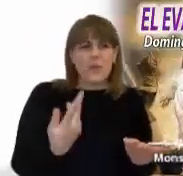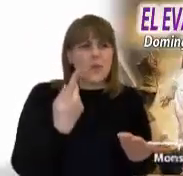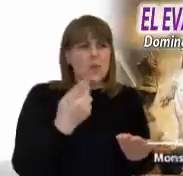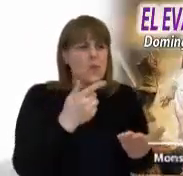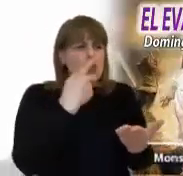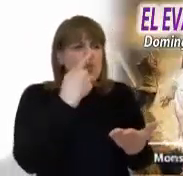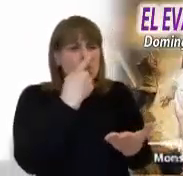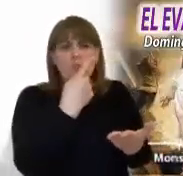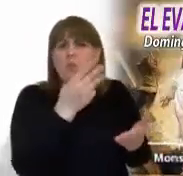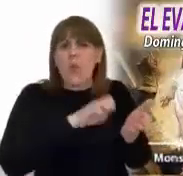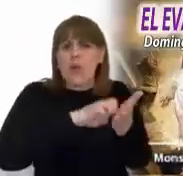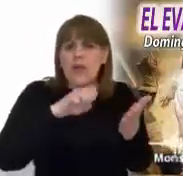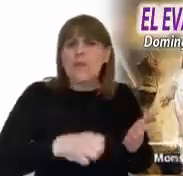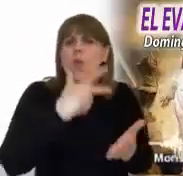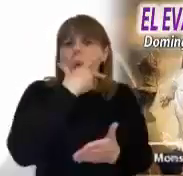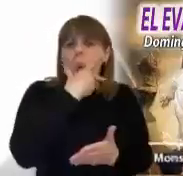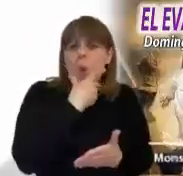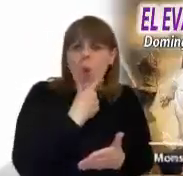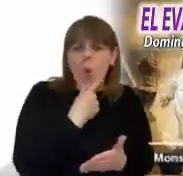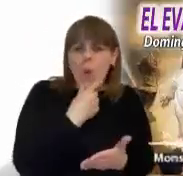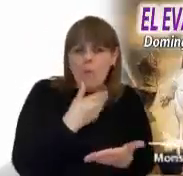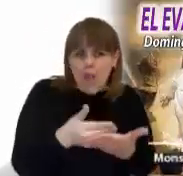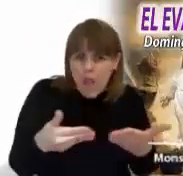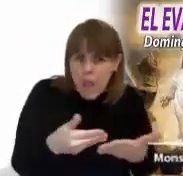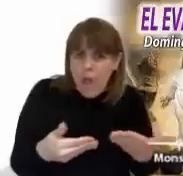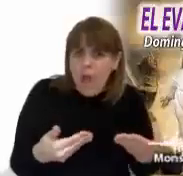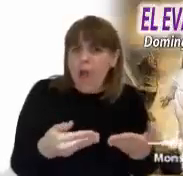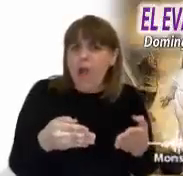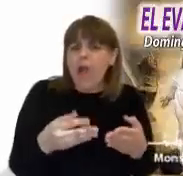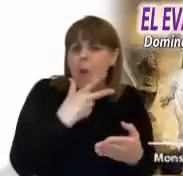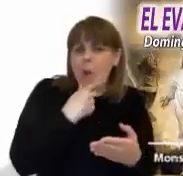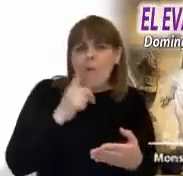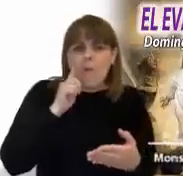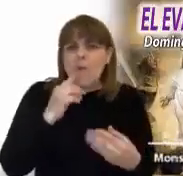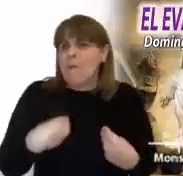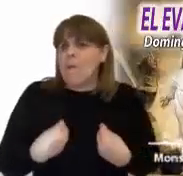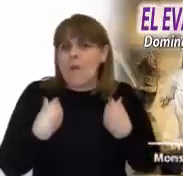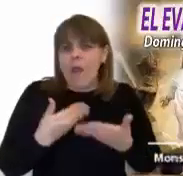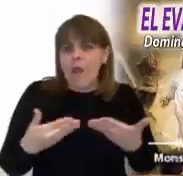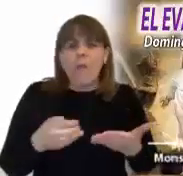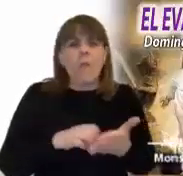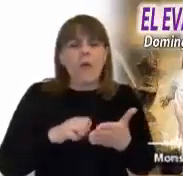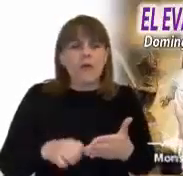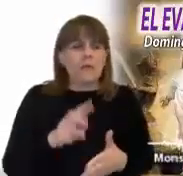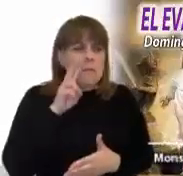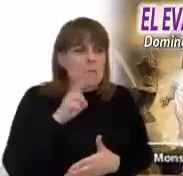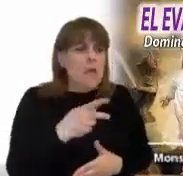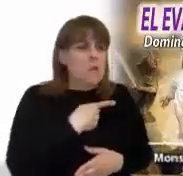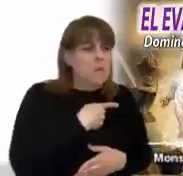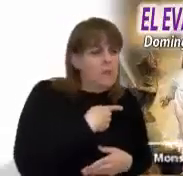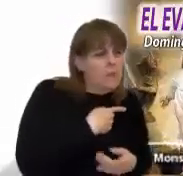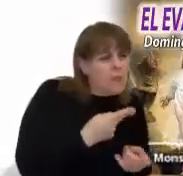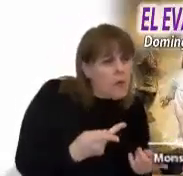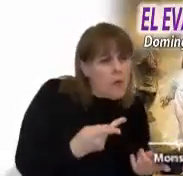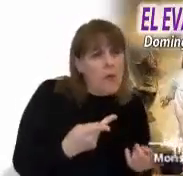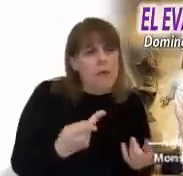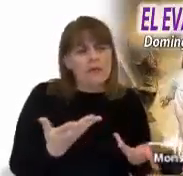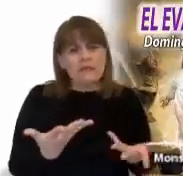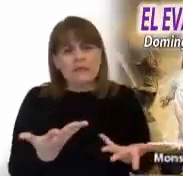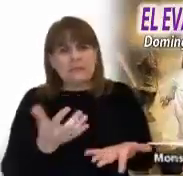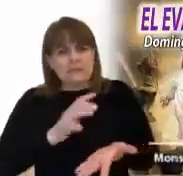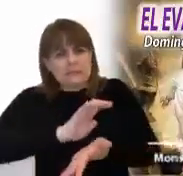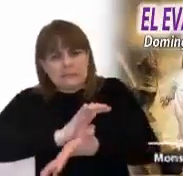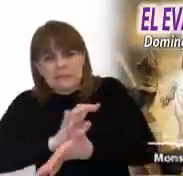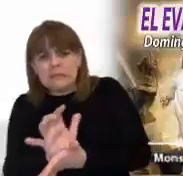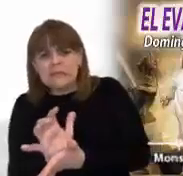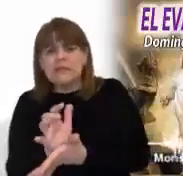que ofrecen los hombres de nuestro tiempo. La miseria, la pobreza